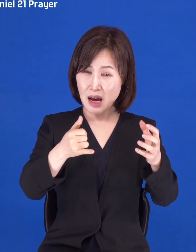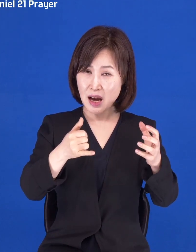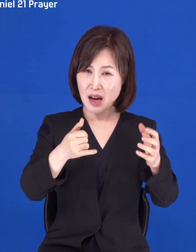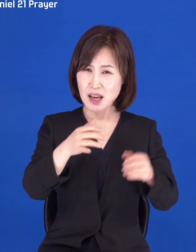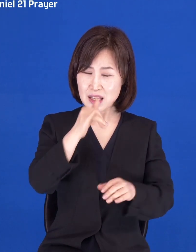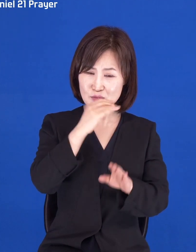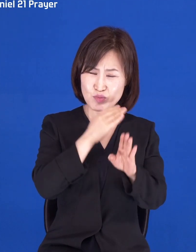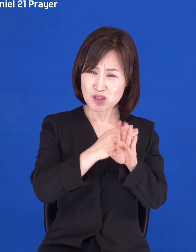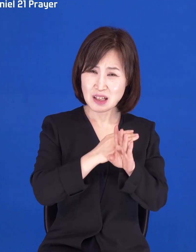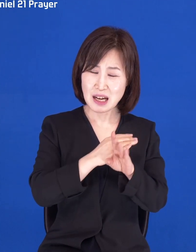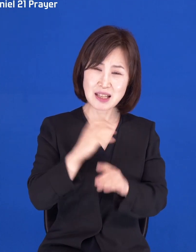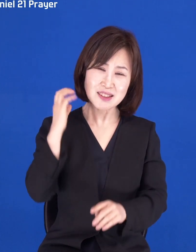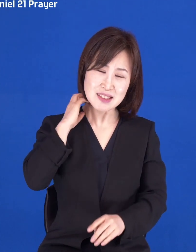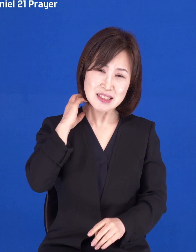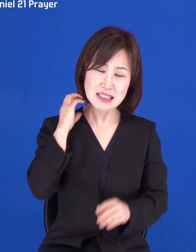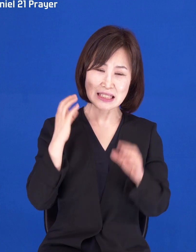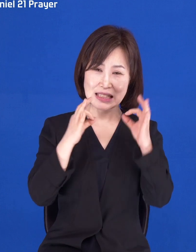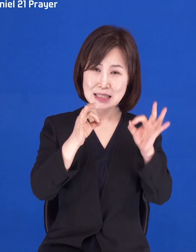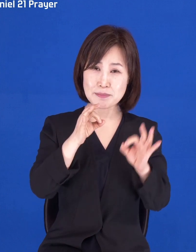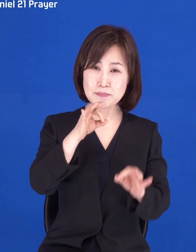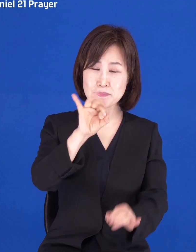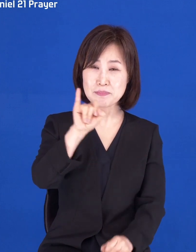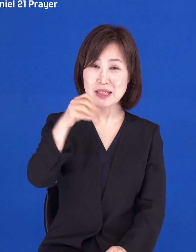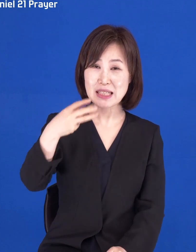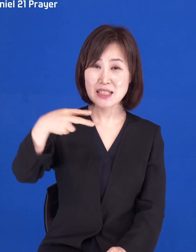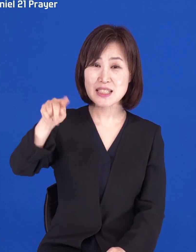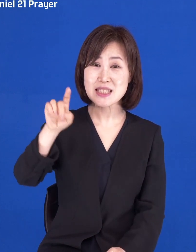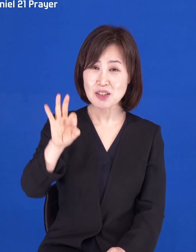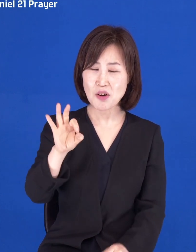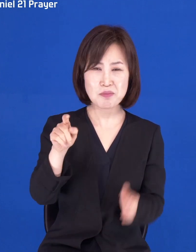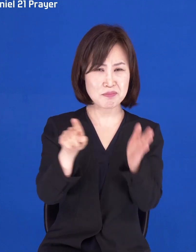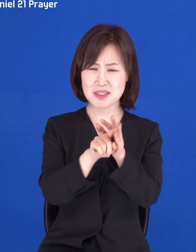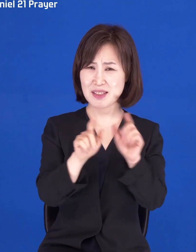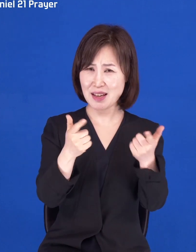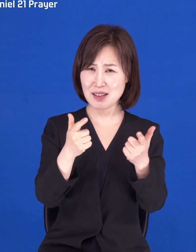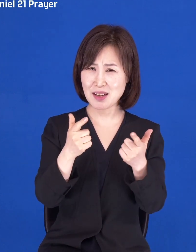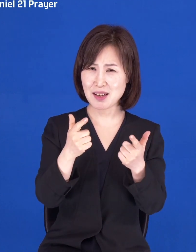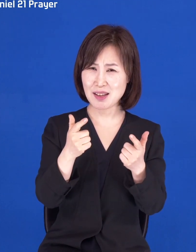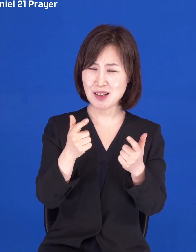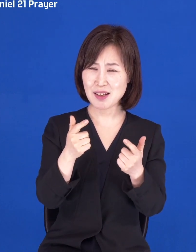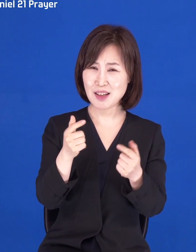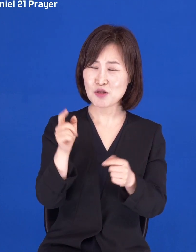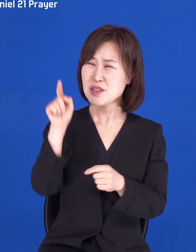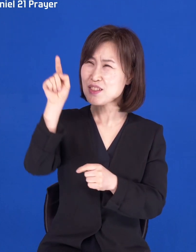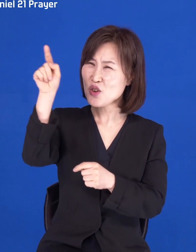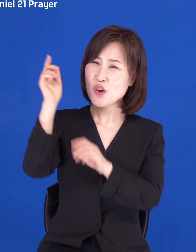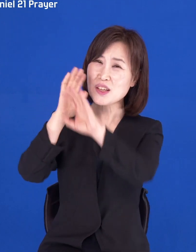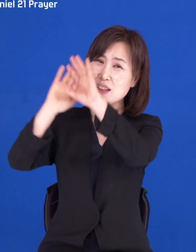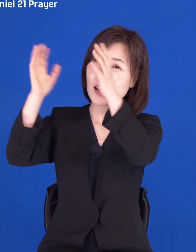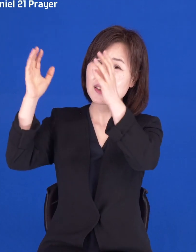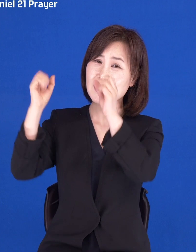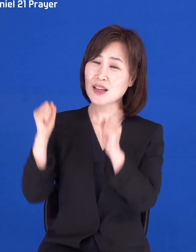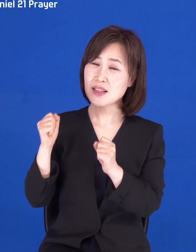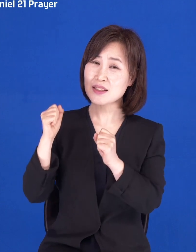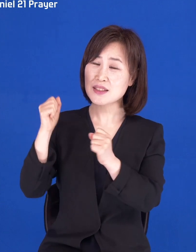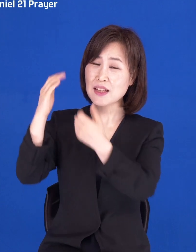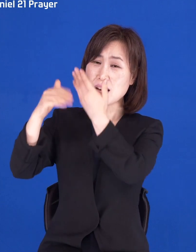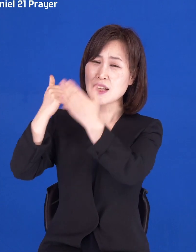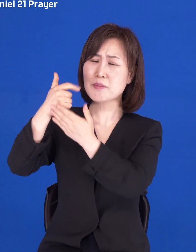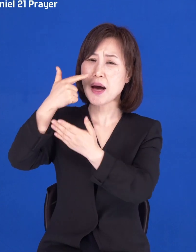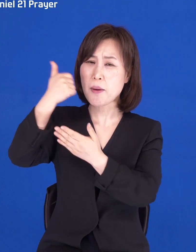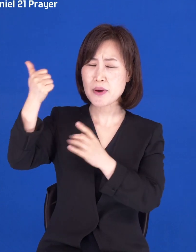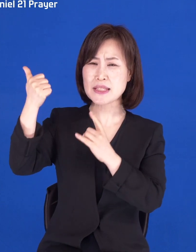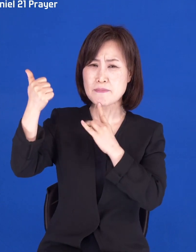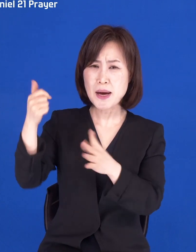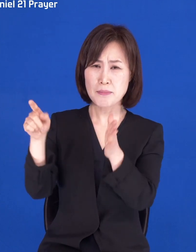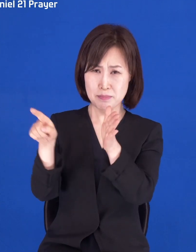않는다고, 우리는 저기 하늘나라에 계시는 하나님 아버지만 믿는다고